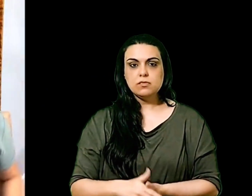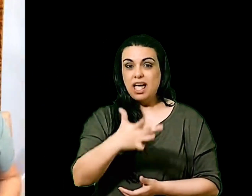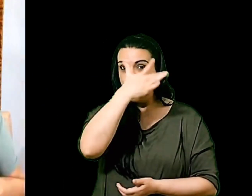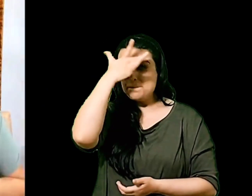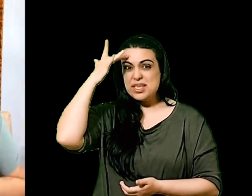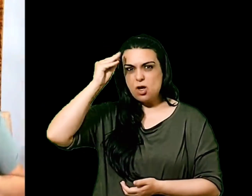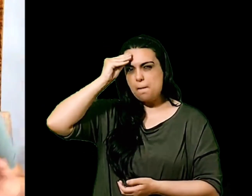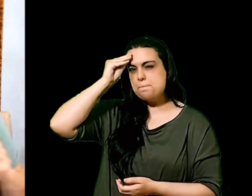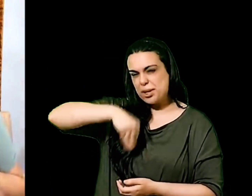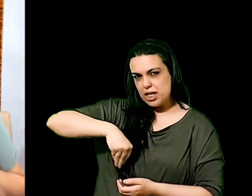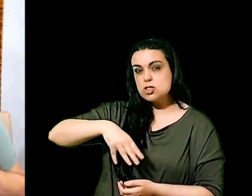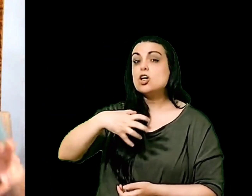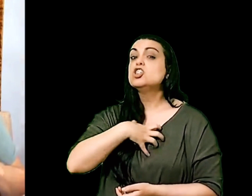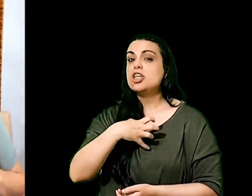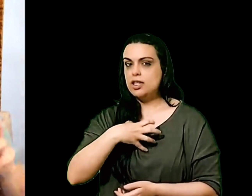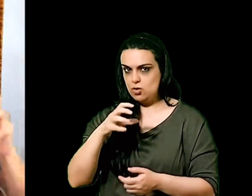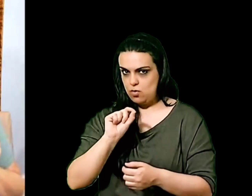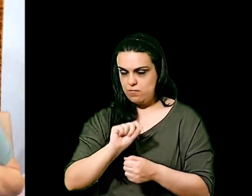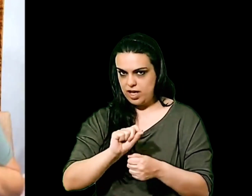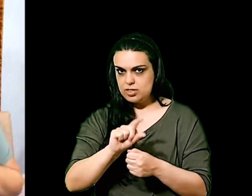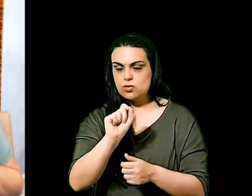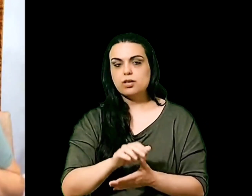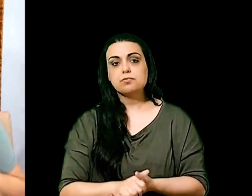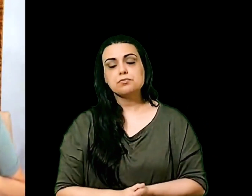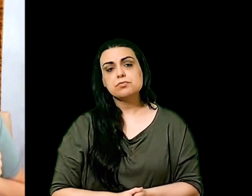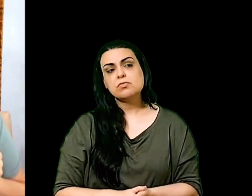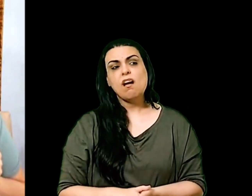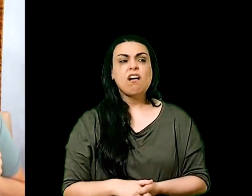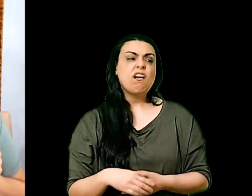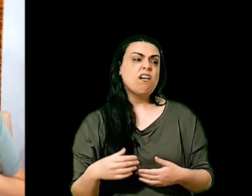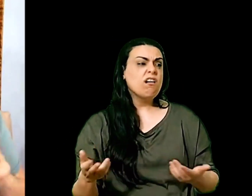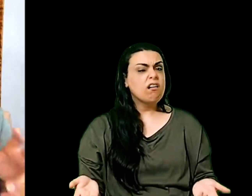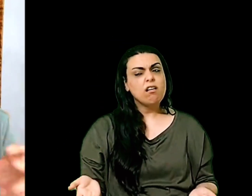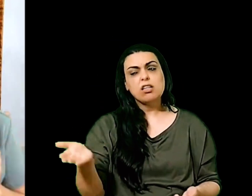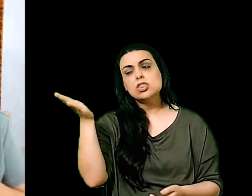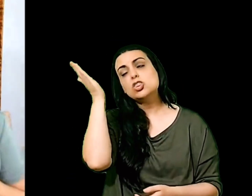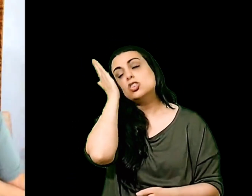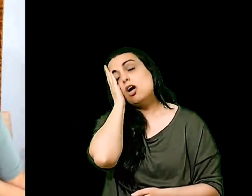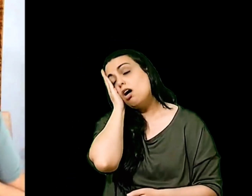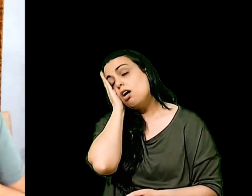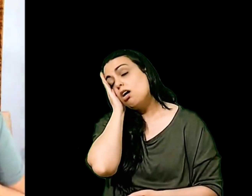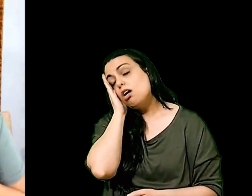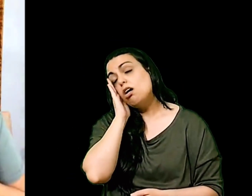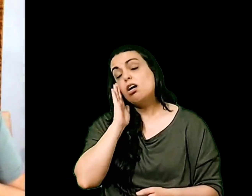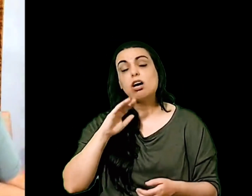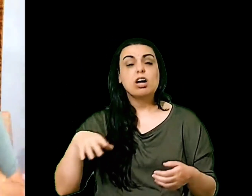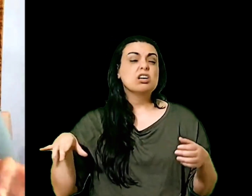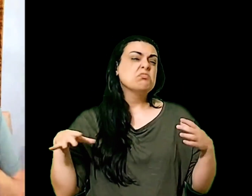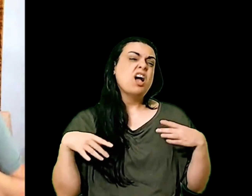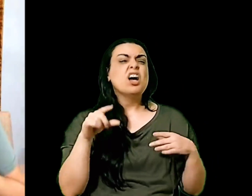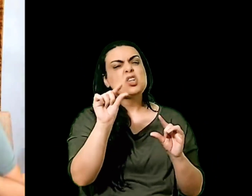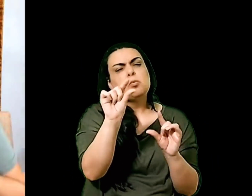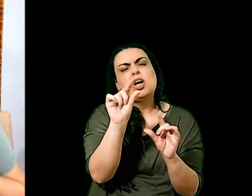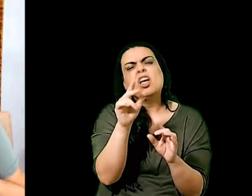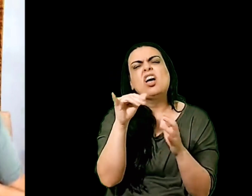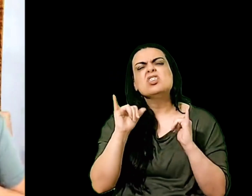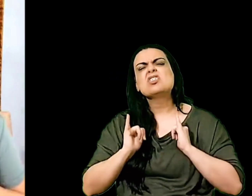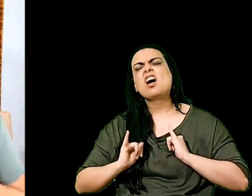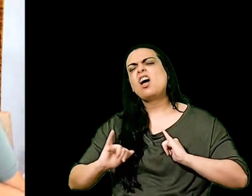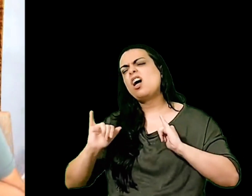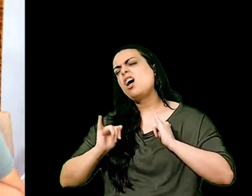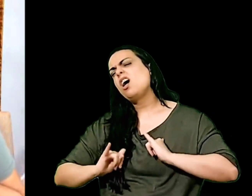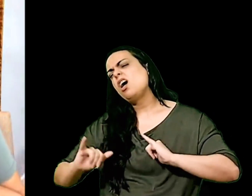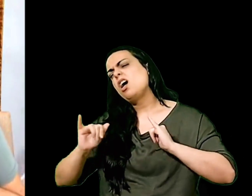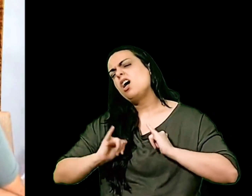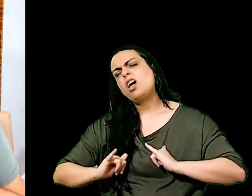Provérbios. O procrastinador, o preguiçoso, ele age assim, ó. Um pouco para dormir, um pouco para tosquenejar.